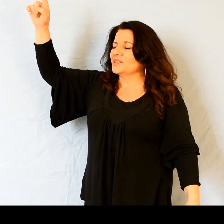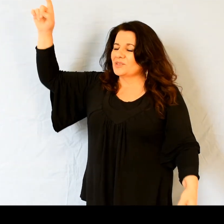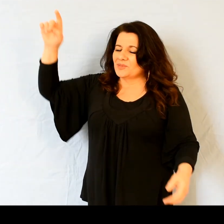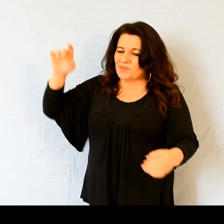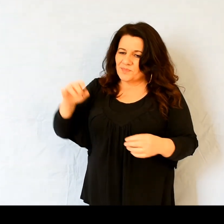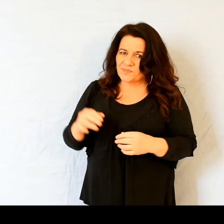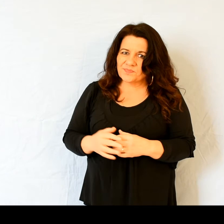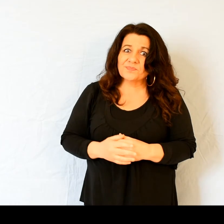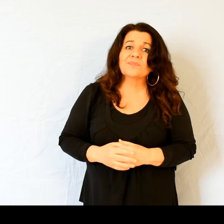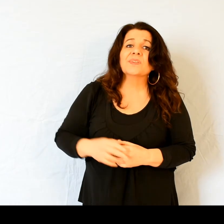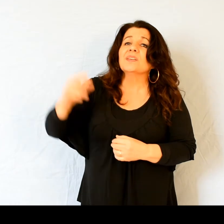louange. Pitié,